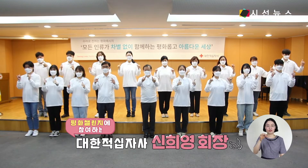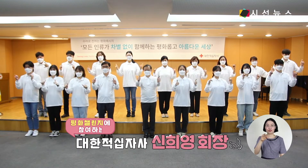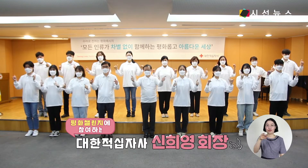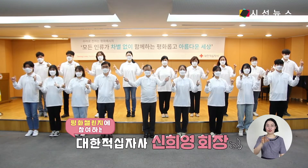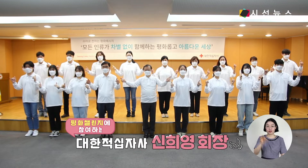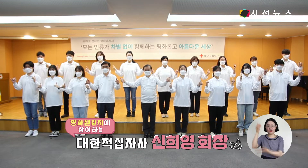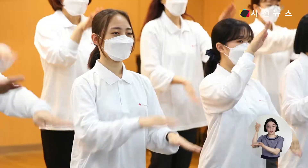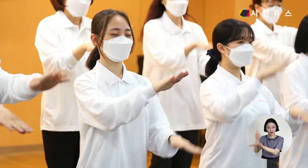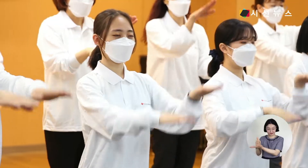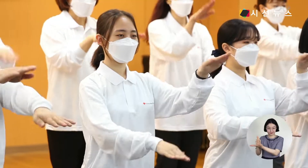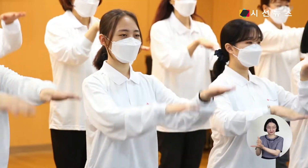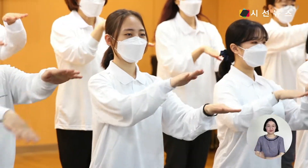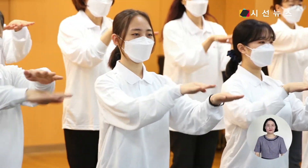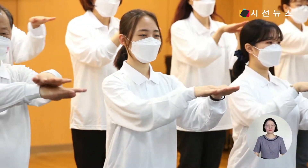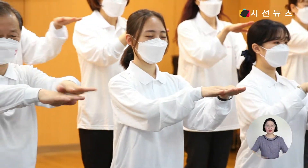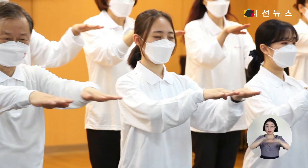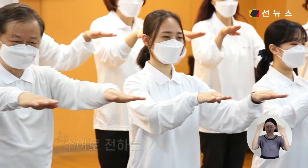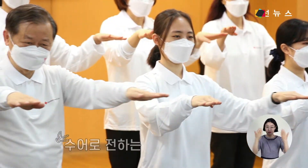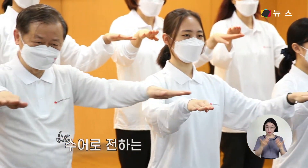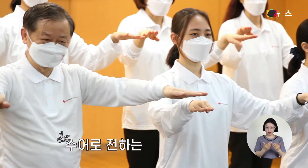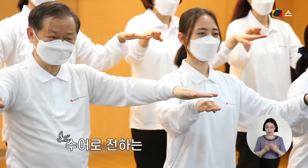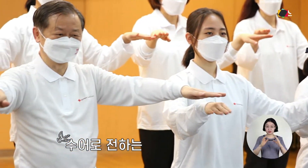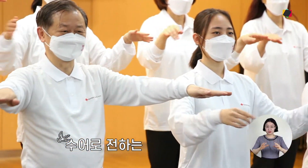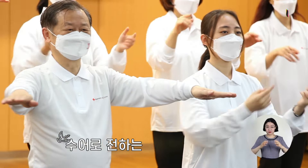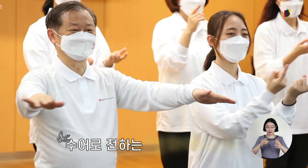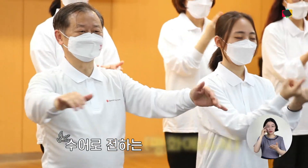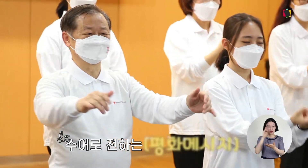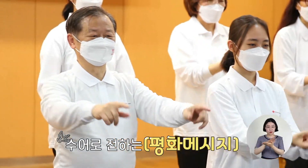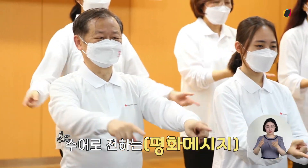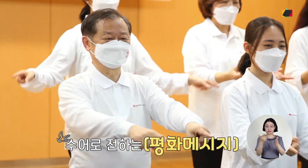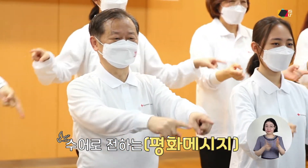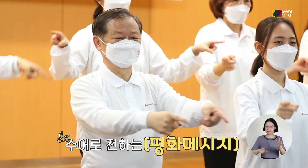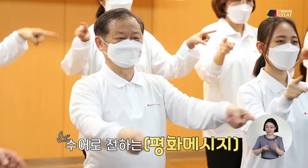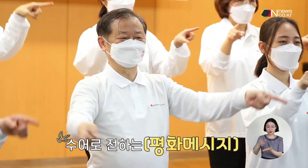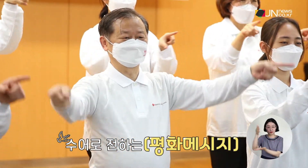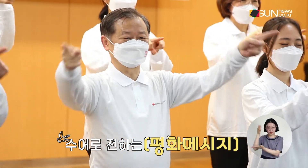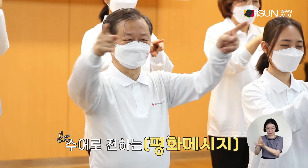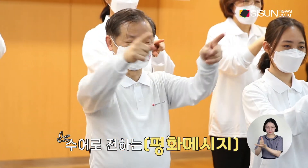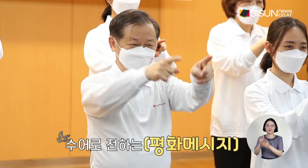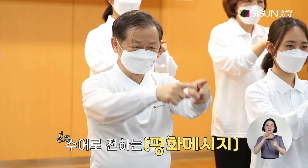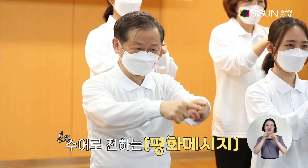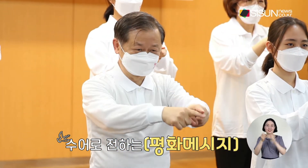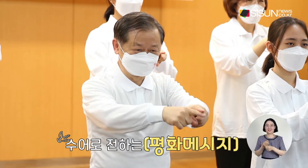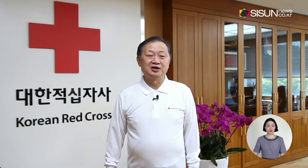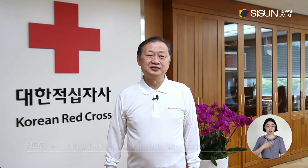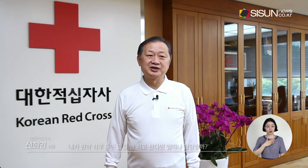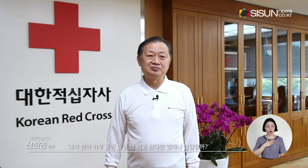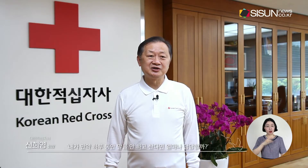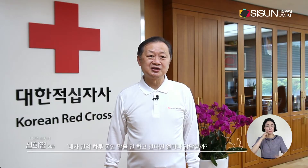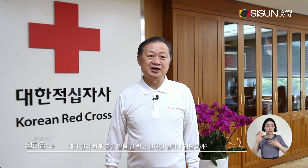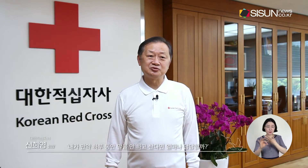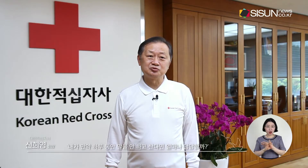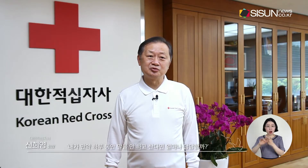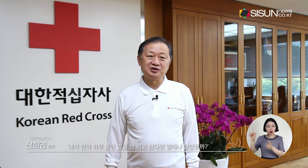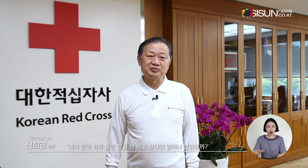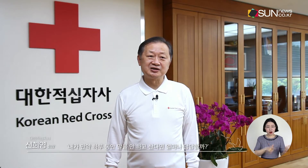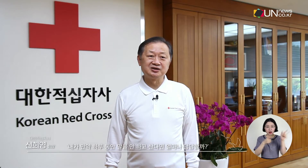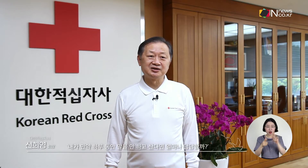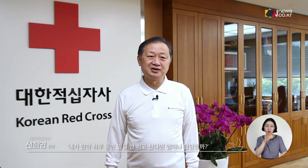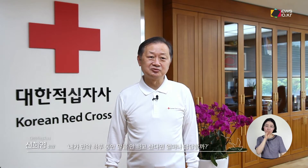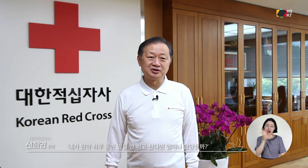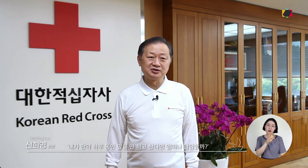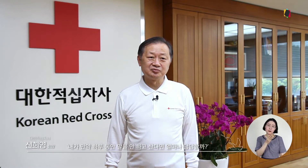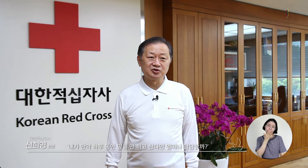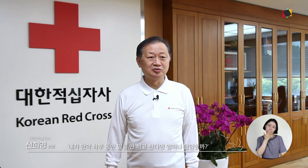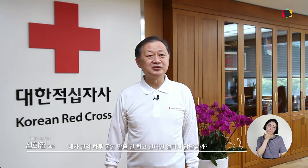회장님인데요. 모든 인류의 평화를 위한 회장님이 전하는 메시지를 한번 들어볼까요? 내가 만약 하루 동안